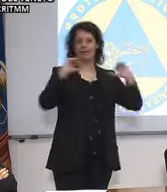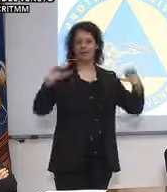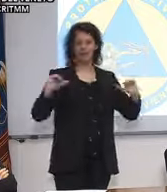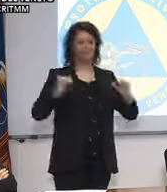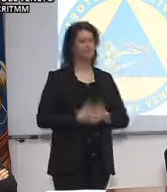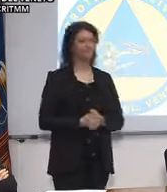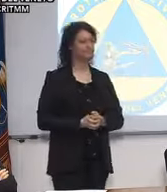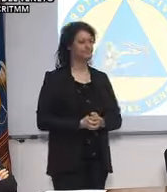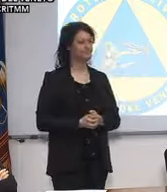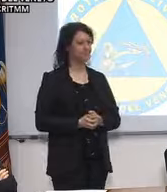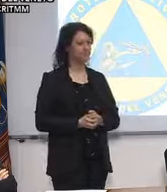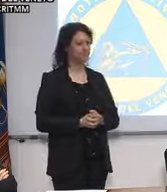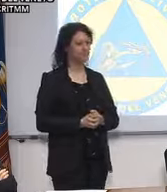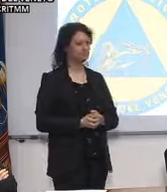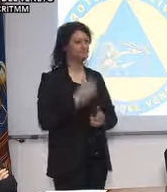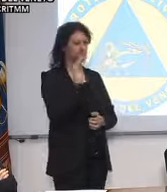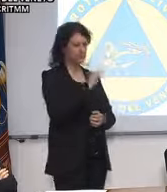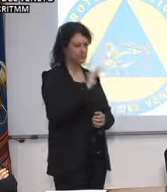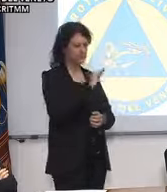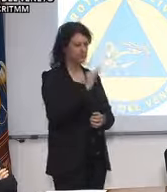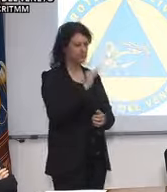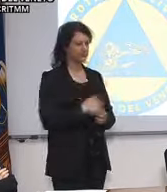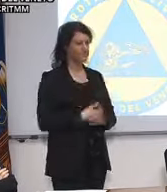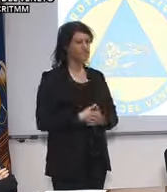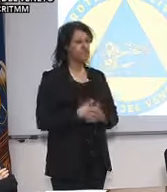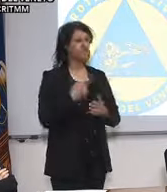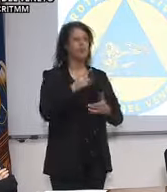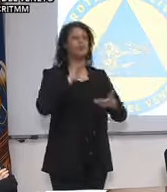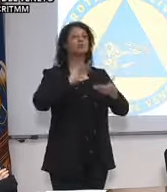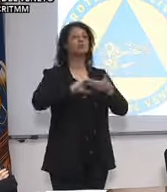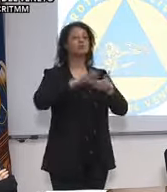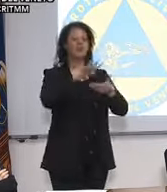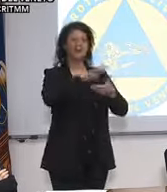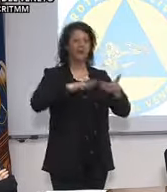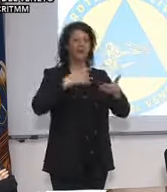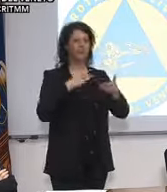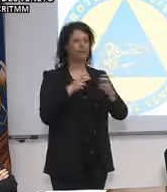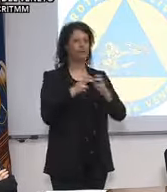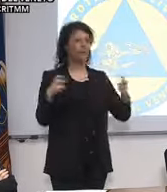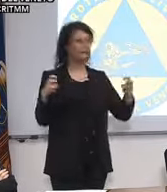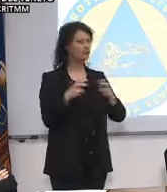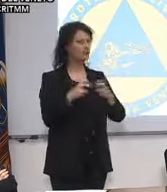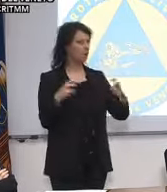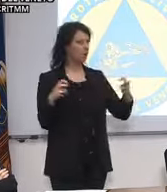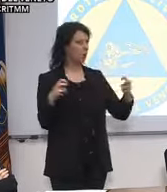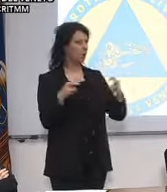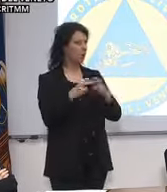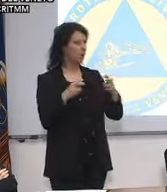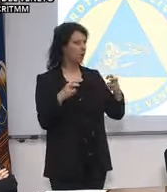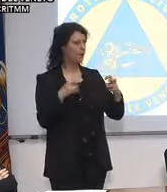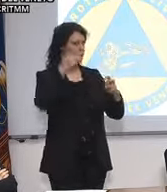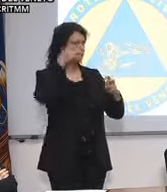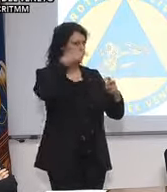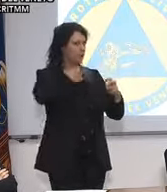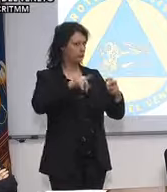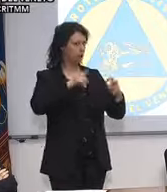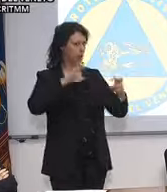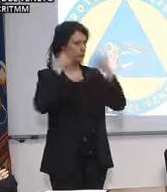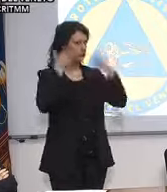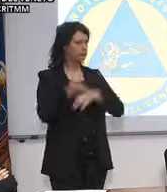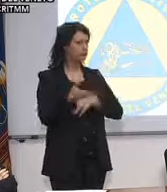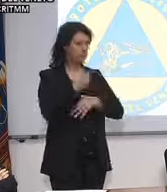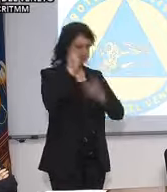Dice Danilo Guerretta, è preoccupato per le tensioni sociali che molto. Potrebbero scatenare? Infatti devo